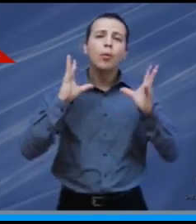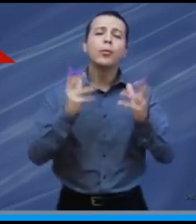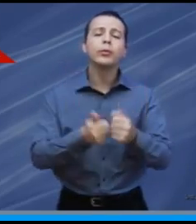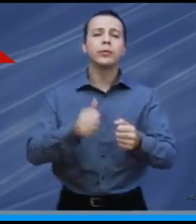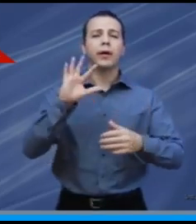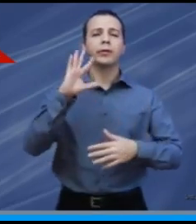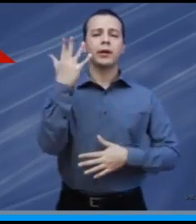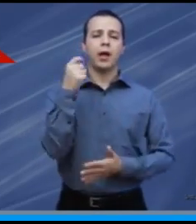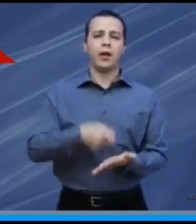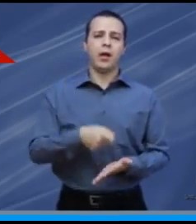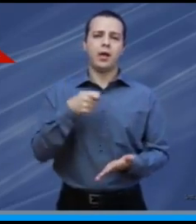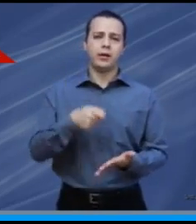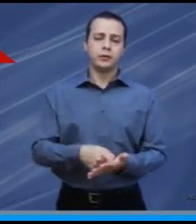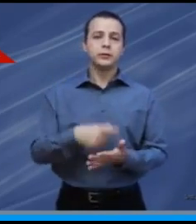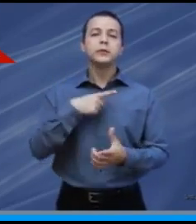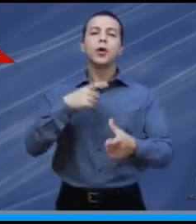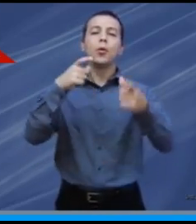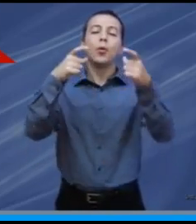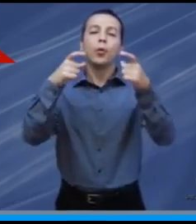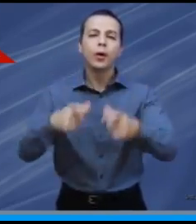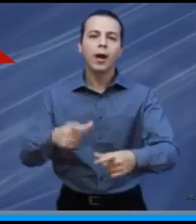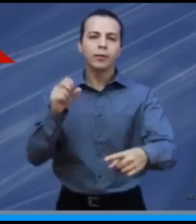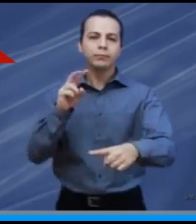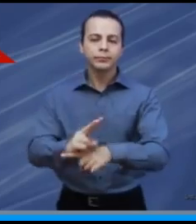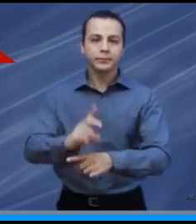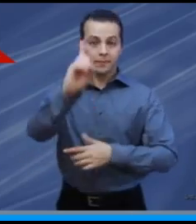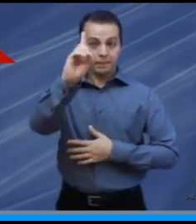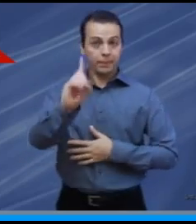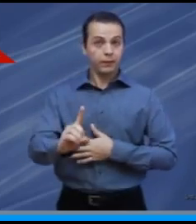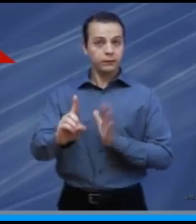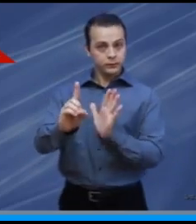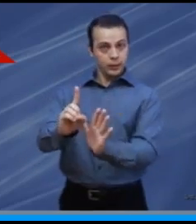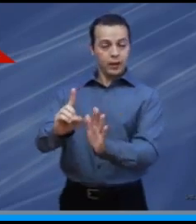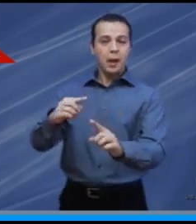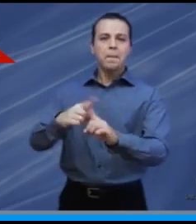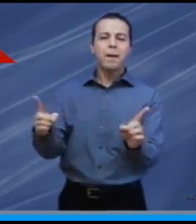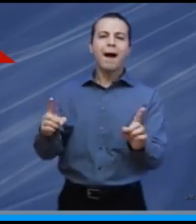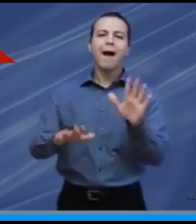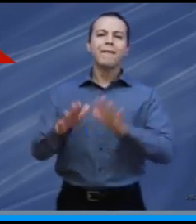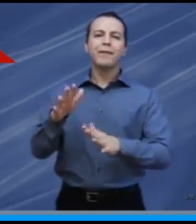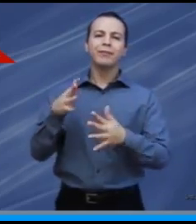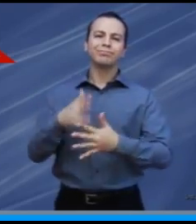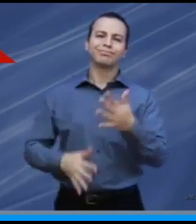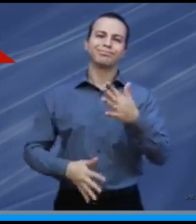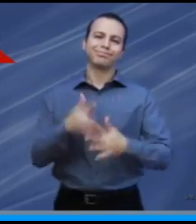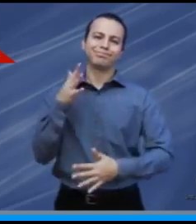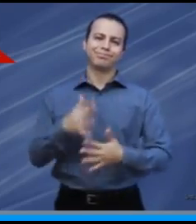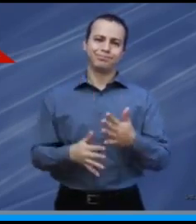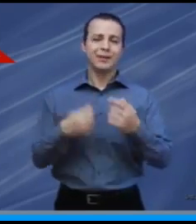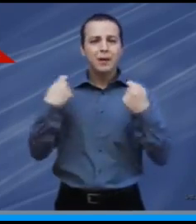com isso, você garante um local para as pessoas com deficiência, mas um local que às vezes nem sempre agrada.